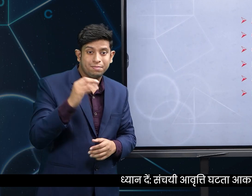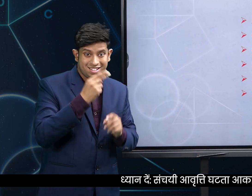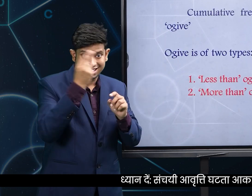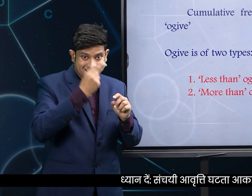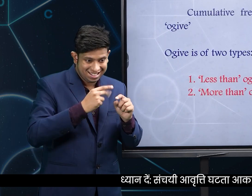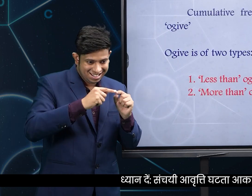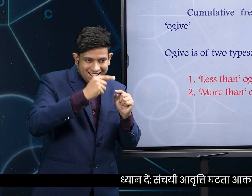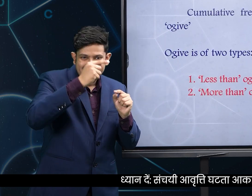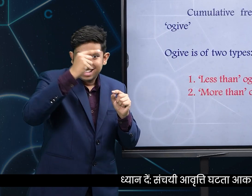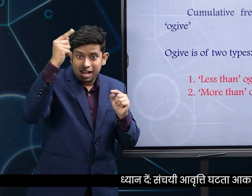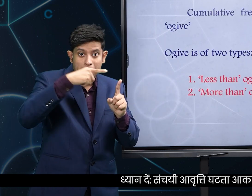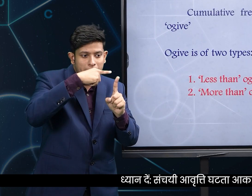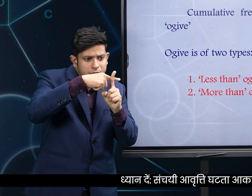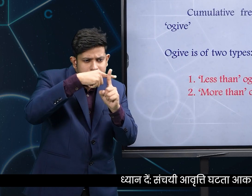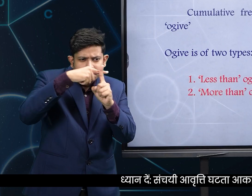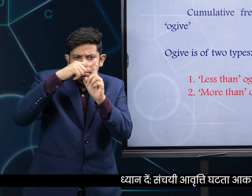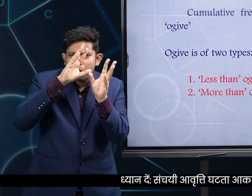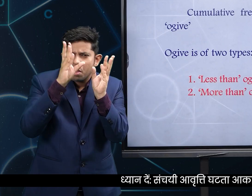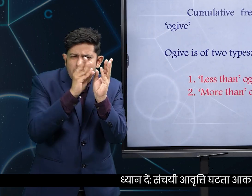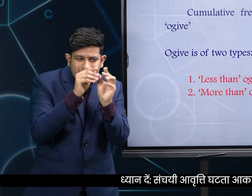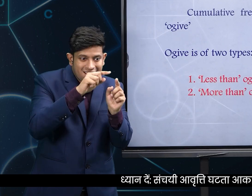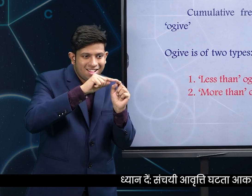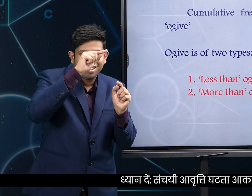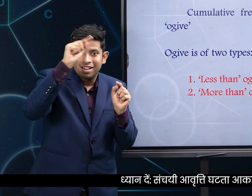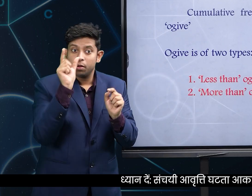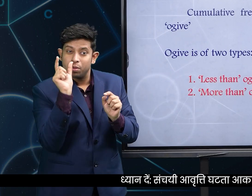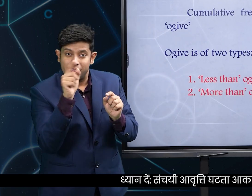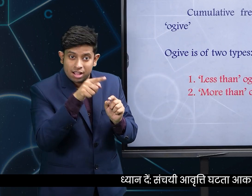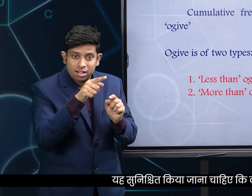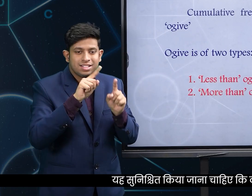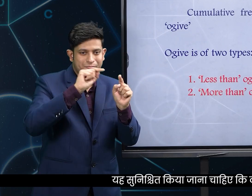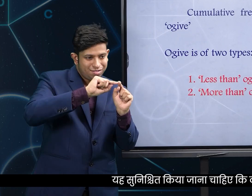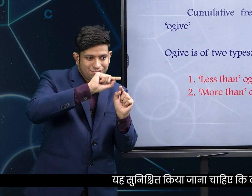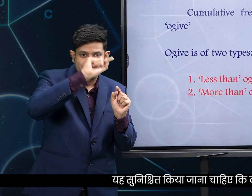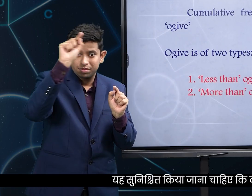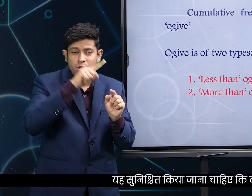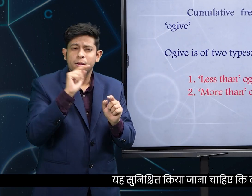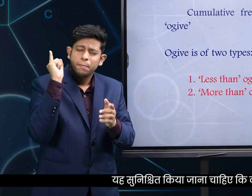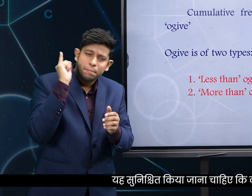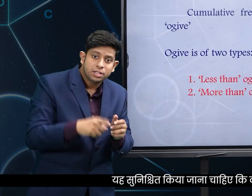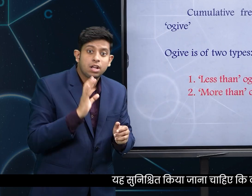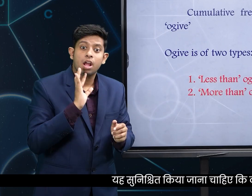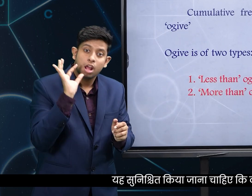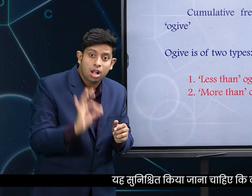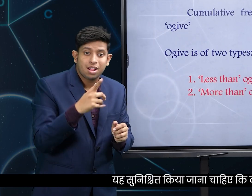ध्यान दें, संचयी आवृत्ति गणना आकर्षित करने के लिए यह सुनिश्चित किया जाना चाहिए कि